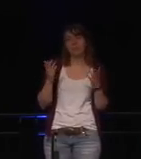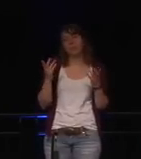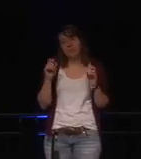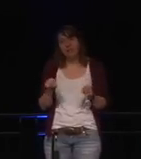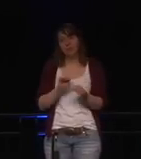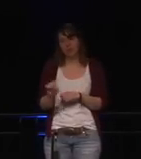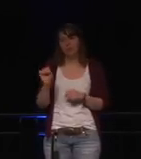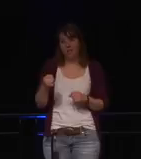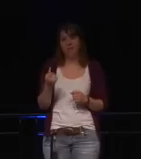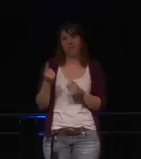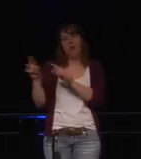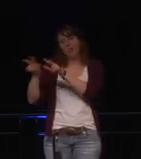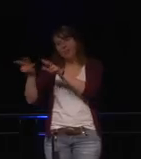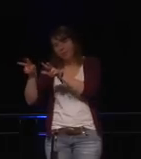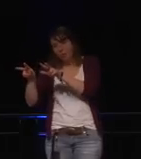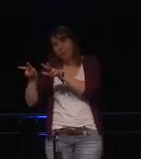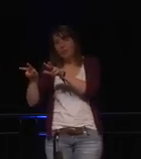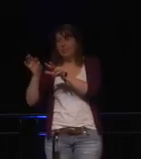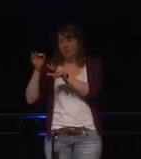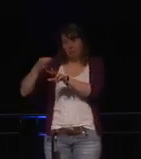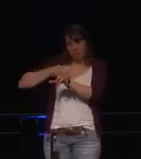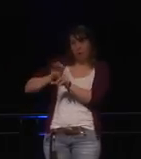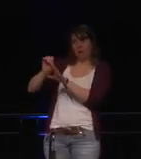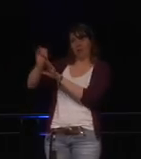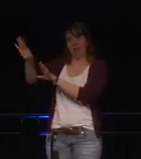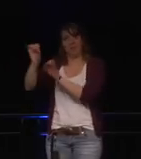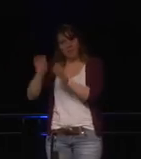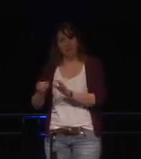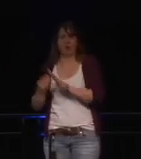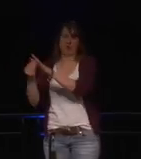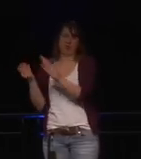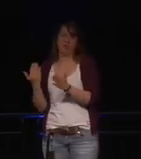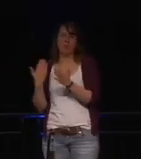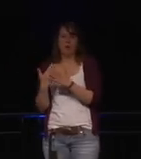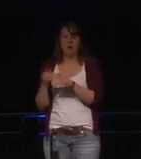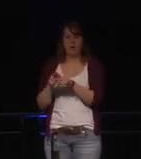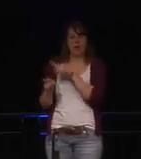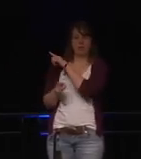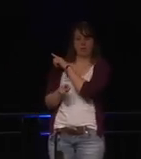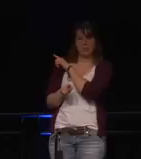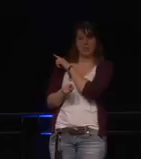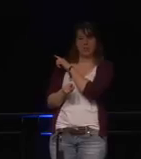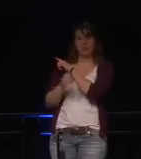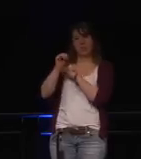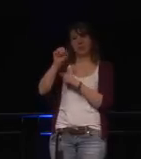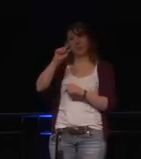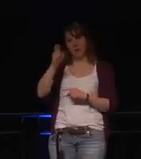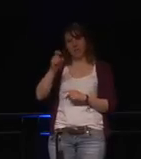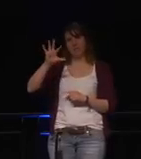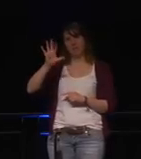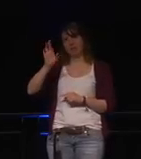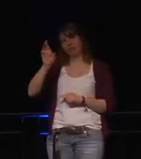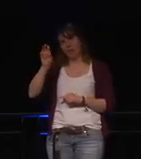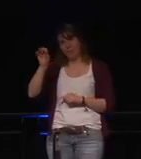Pero si no tienes los medios para hacer eso tú mismo, porque es una cosa muy cara,